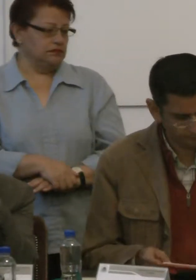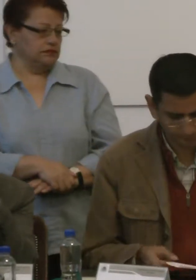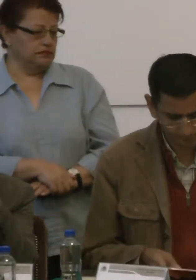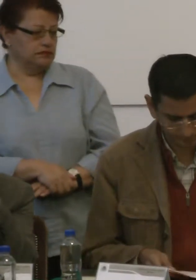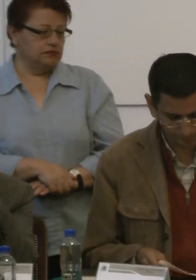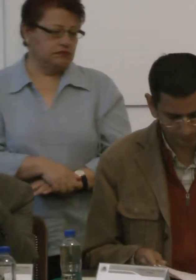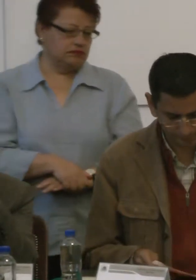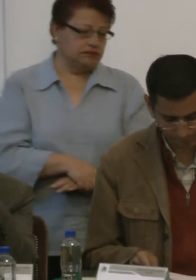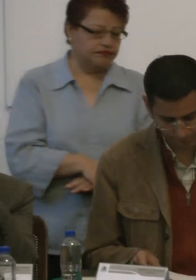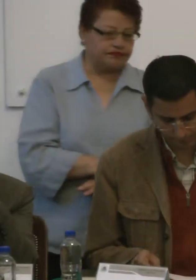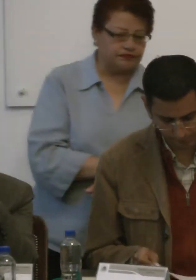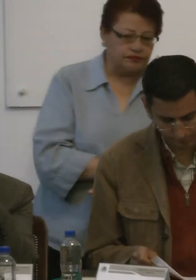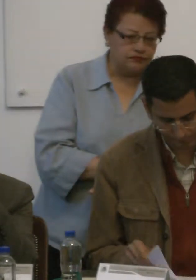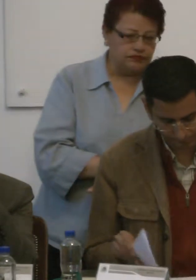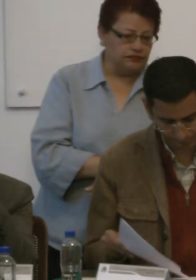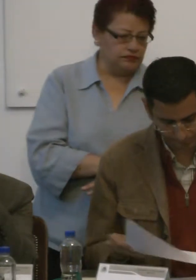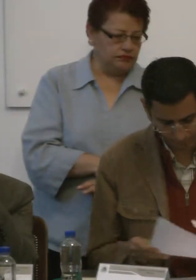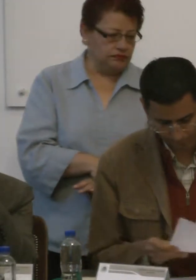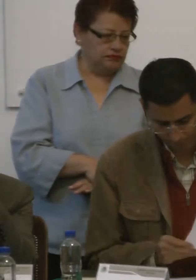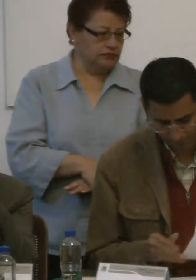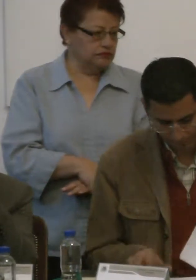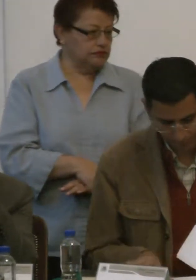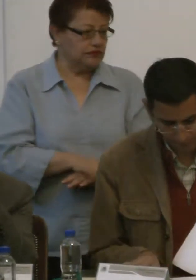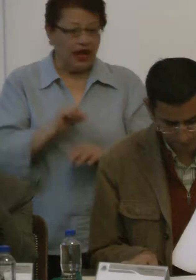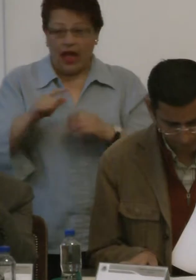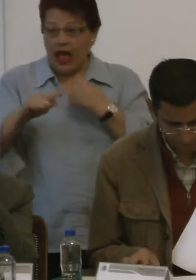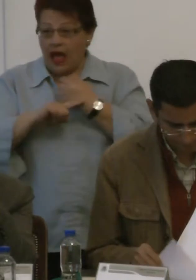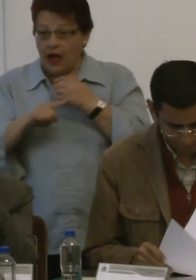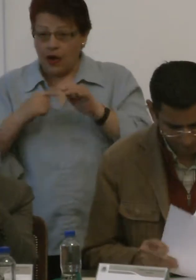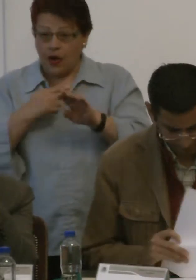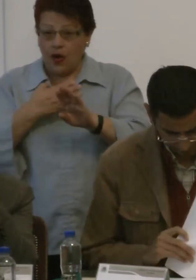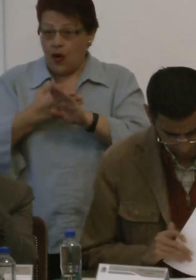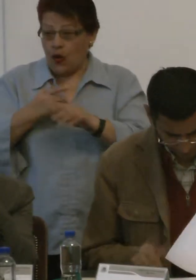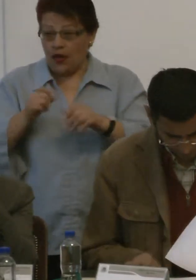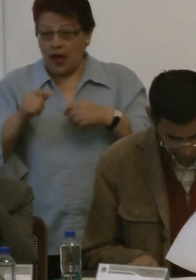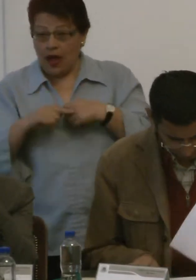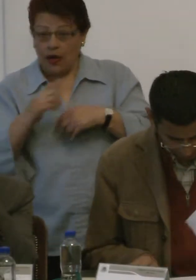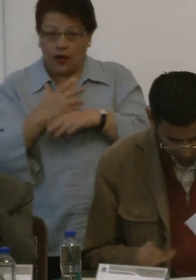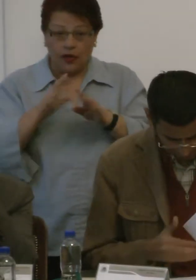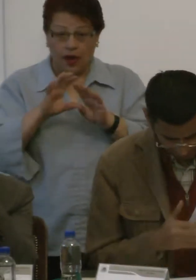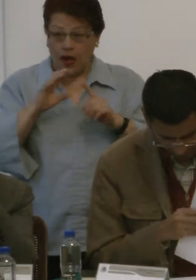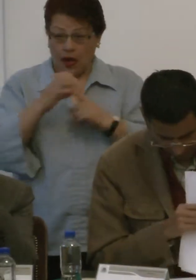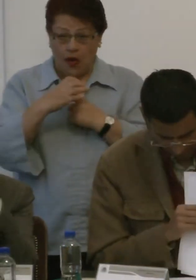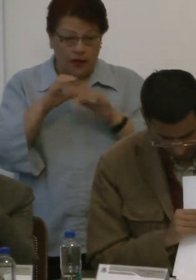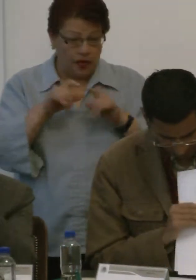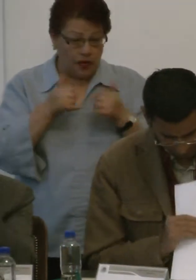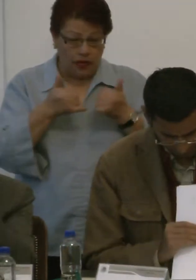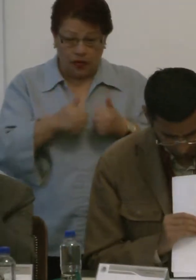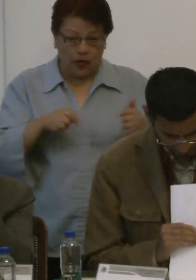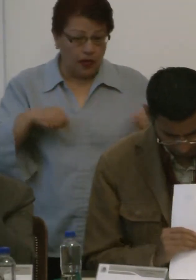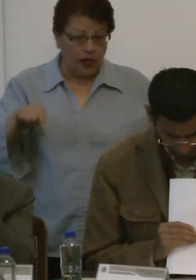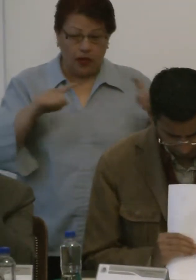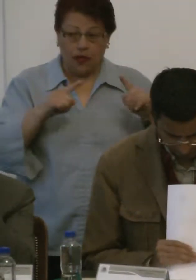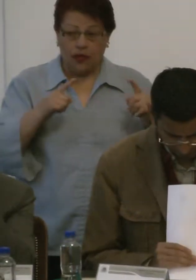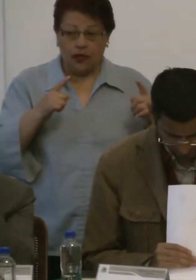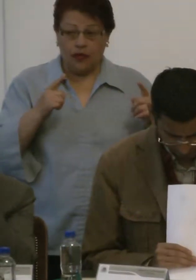No sé si no existe objeción por parte de los integrantes de esta comisión.